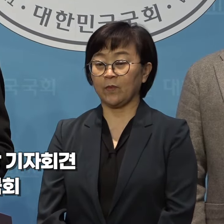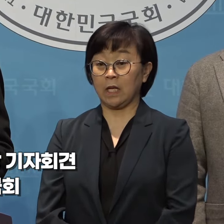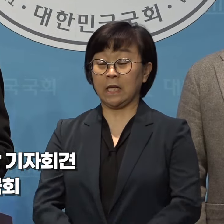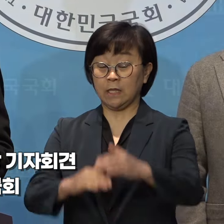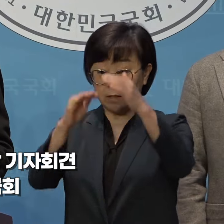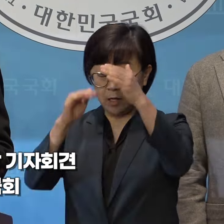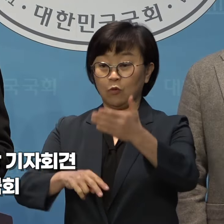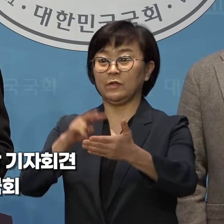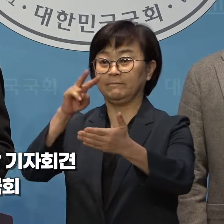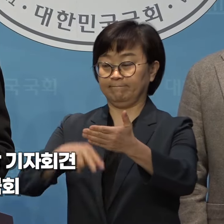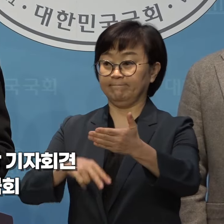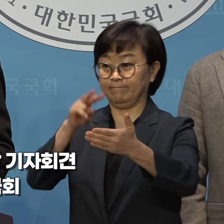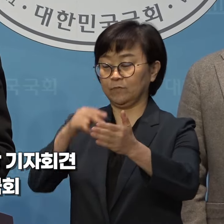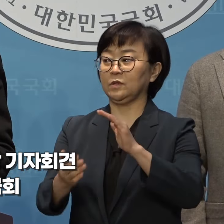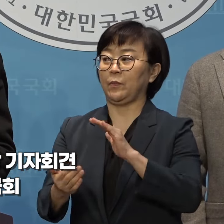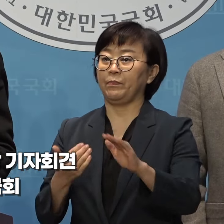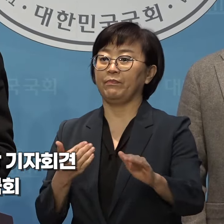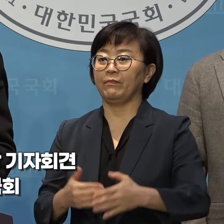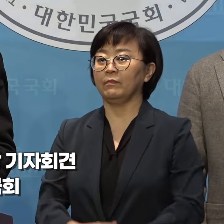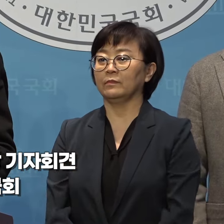회견문을 낭독하기에 앞서